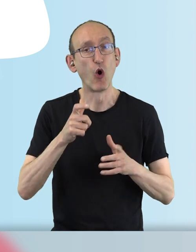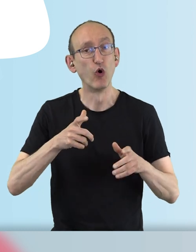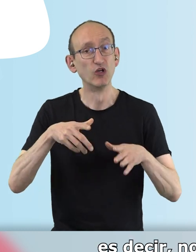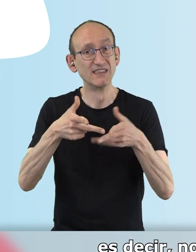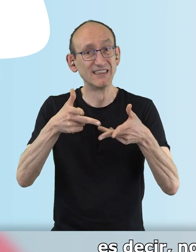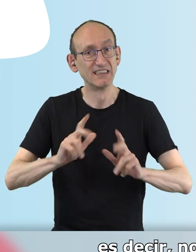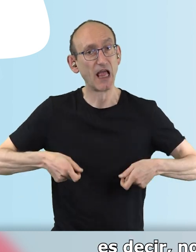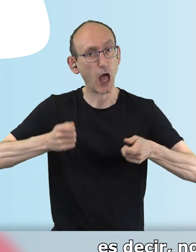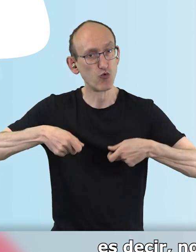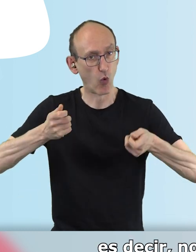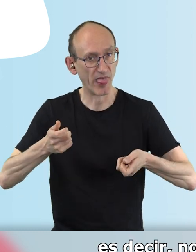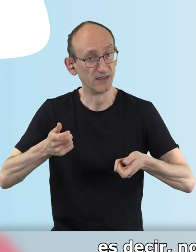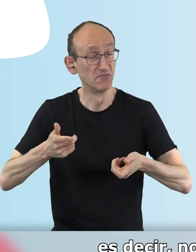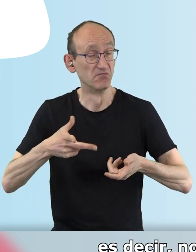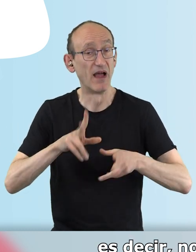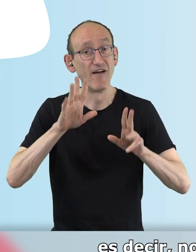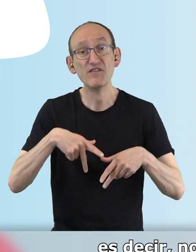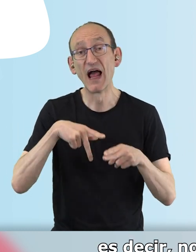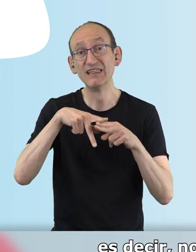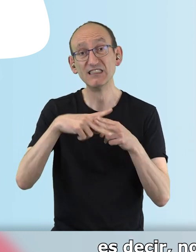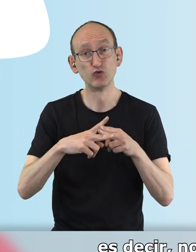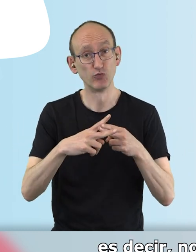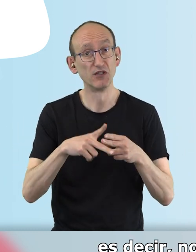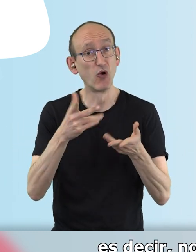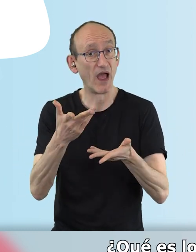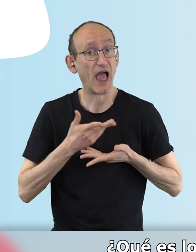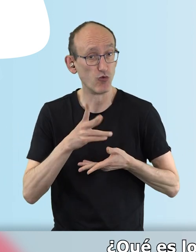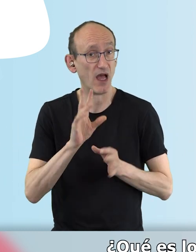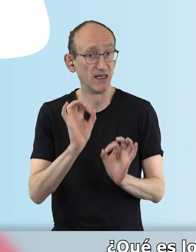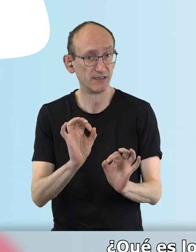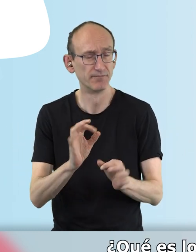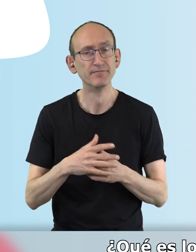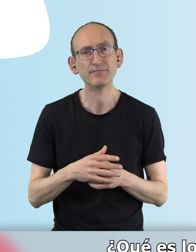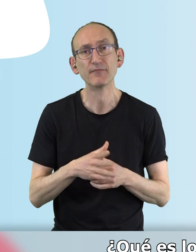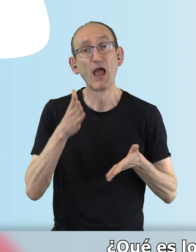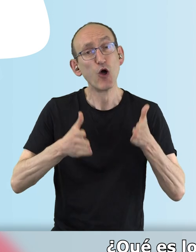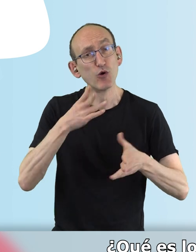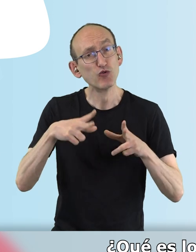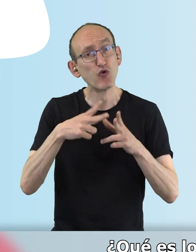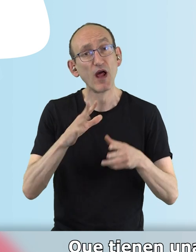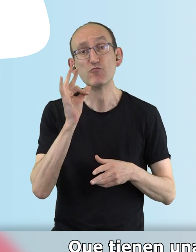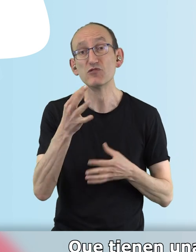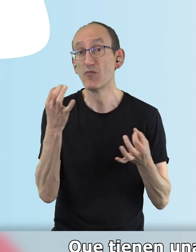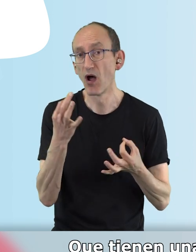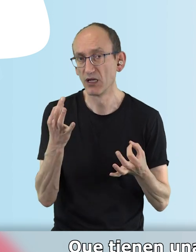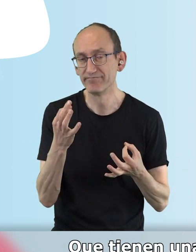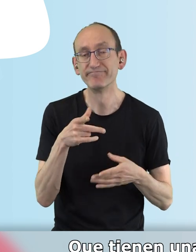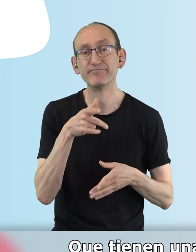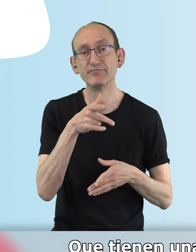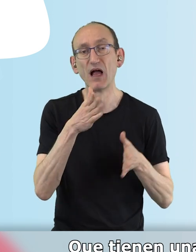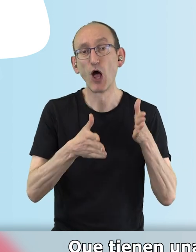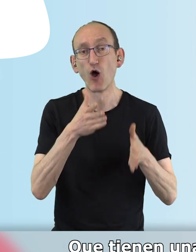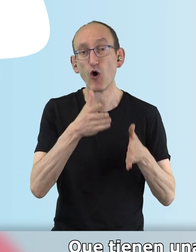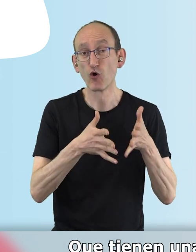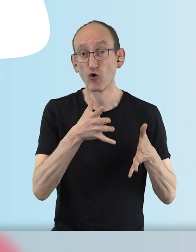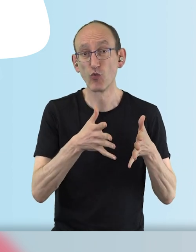puede ser una silla de ruedas. Es decir, no es más que un dispositivo que nos ayuda. ¿Qué es lo bueno que tienen los robots sociales? Que tienen una capacidad